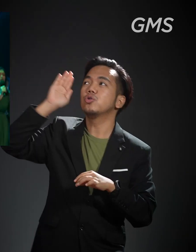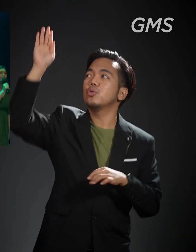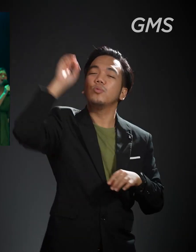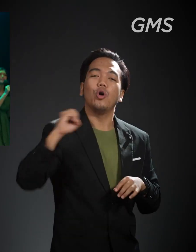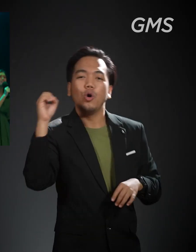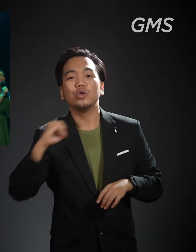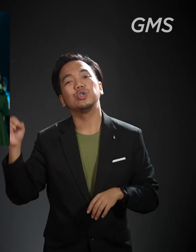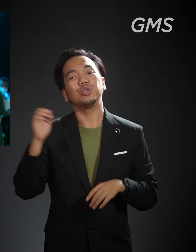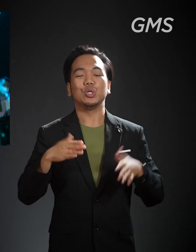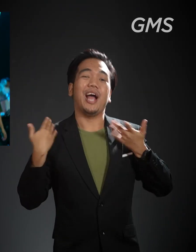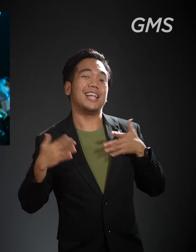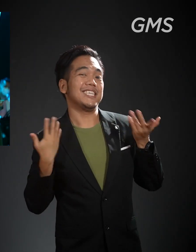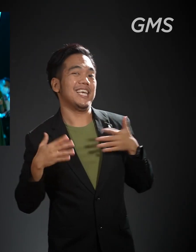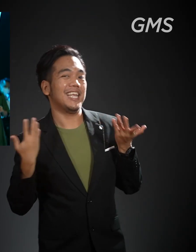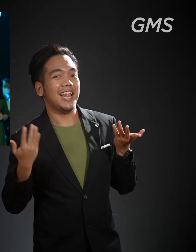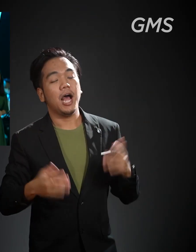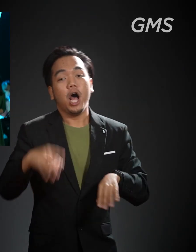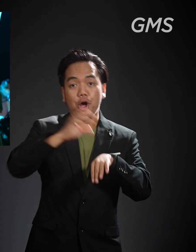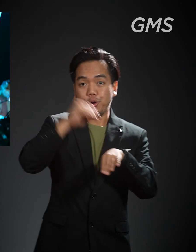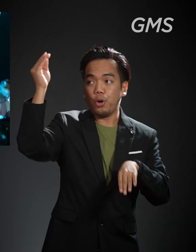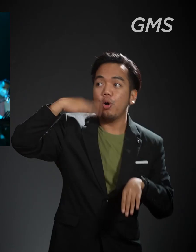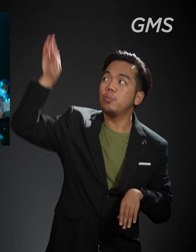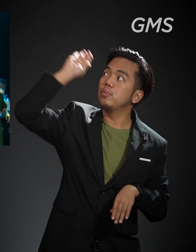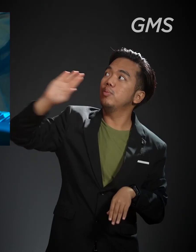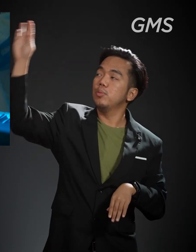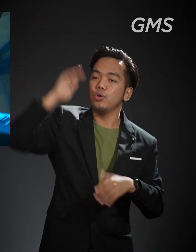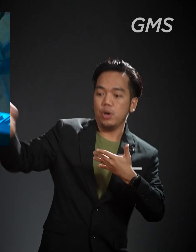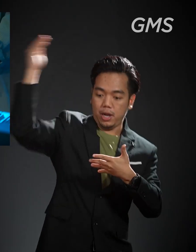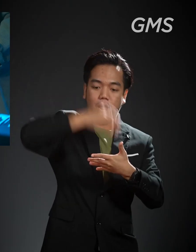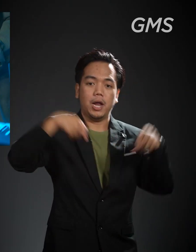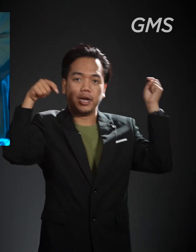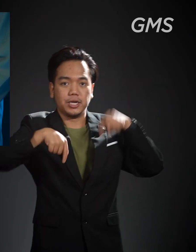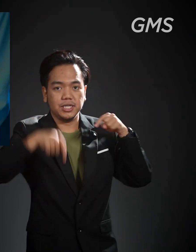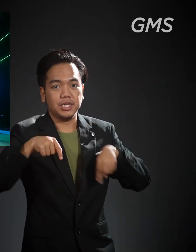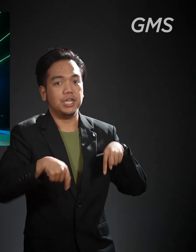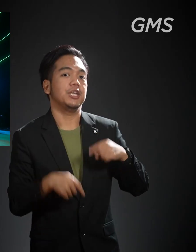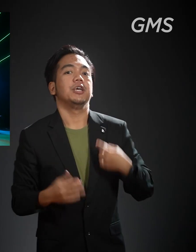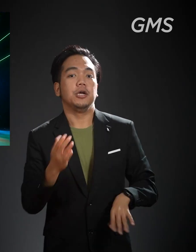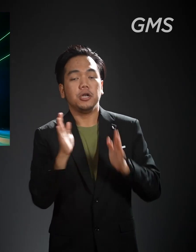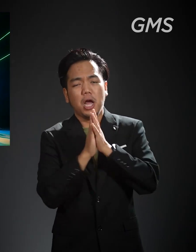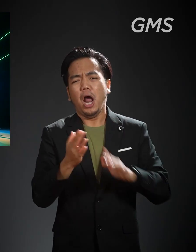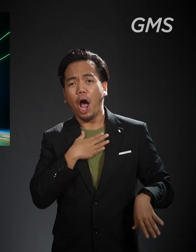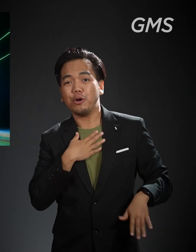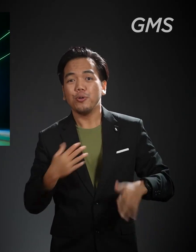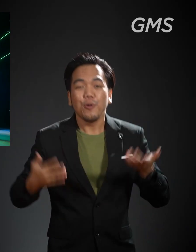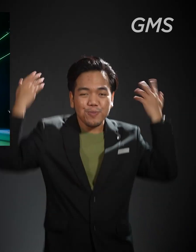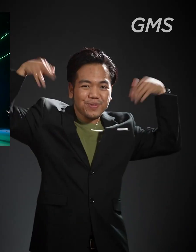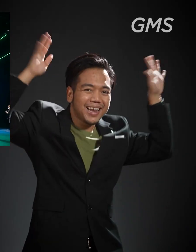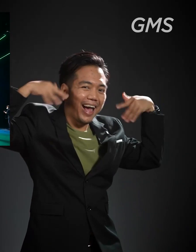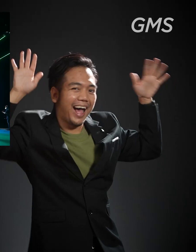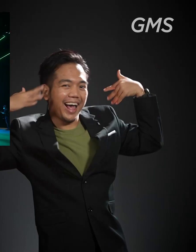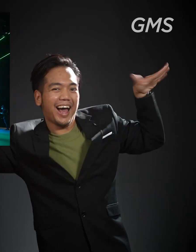oh sukacita Rohmu hadir di sini, dan ku